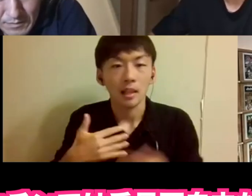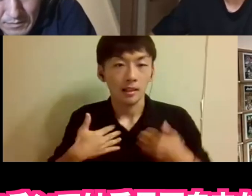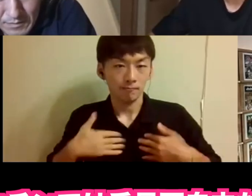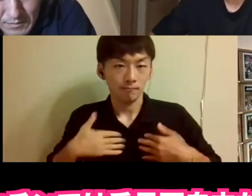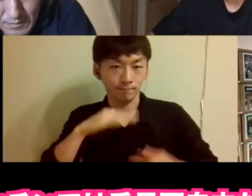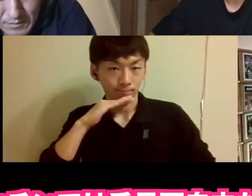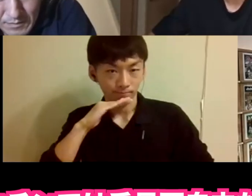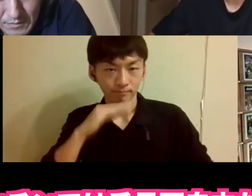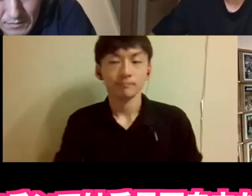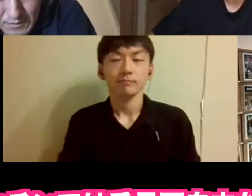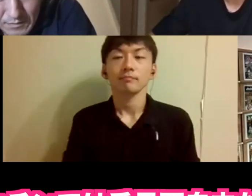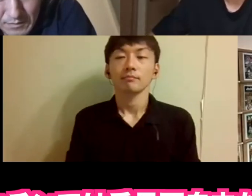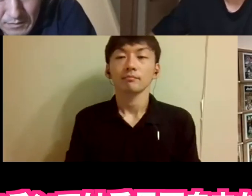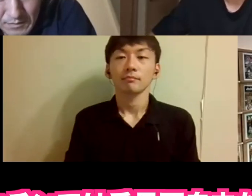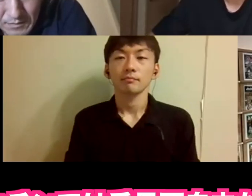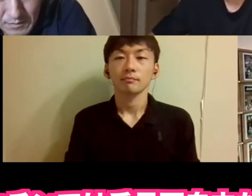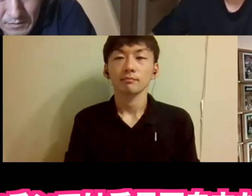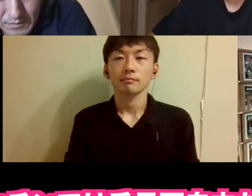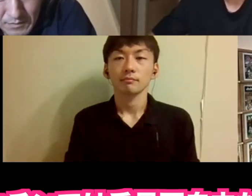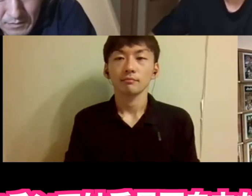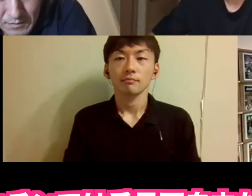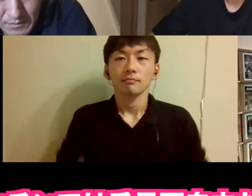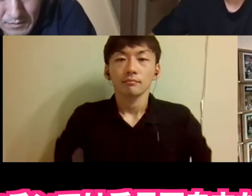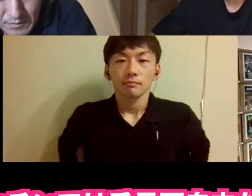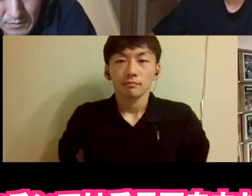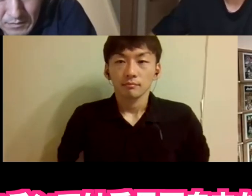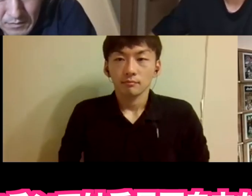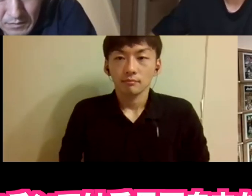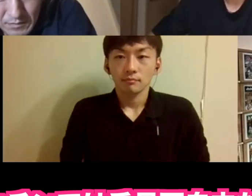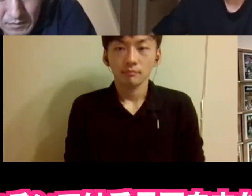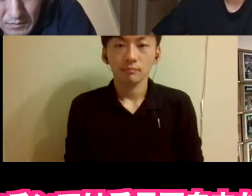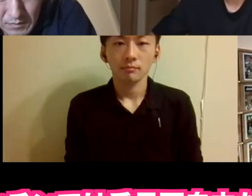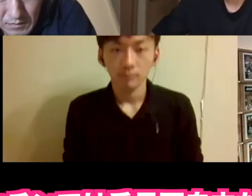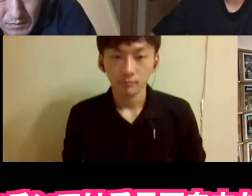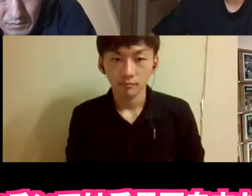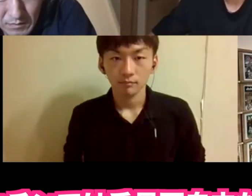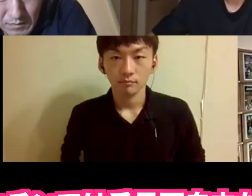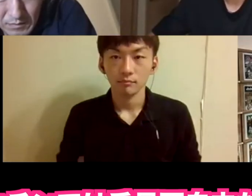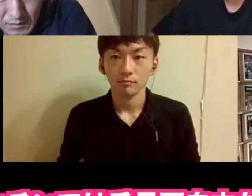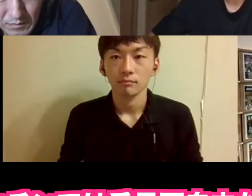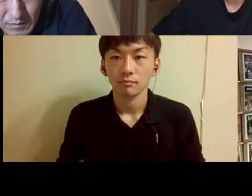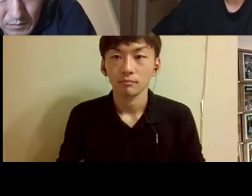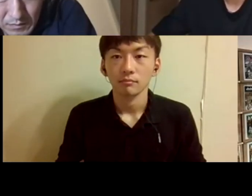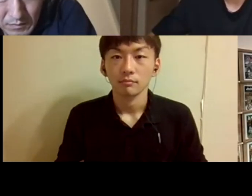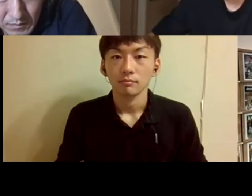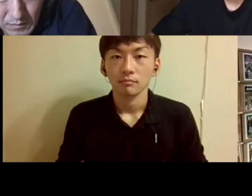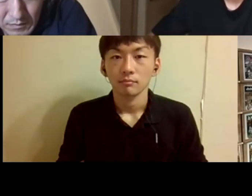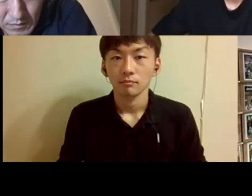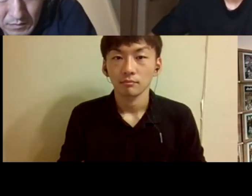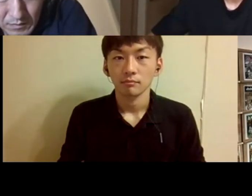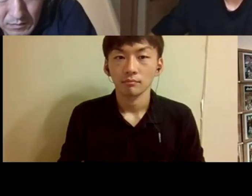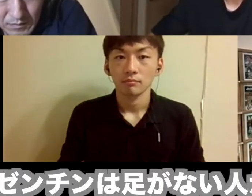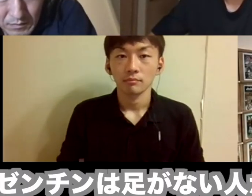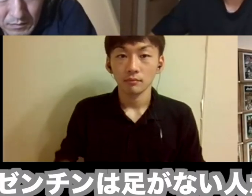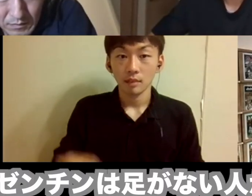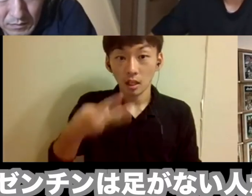c 不自由な人たちが結構町でも普通に見ますかあるぜんちわぁ